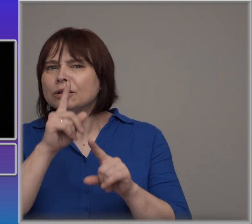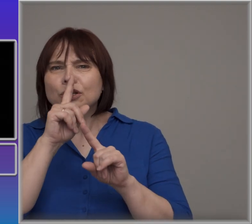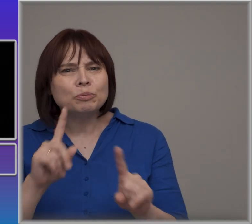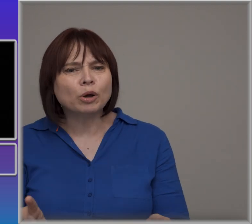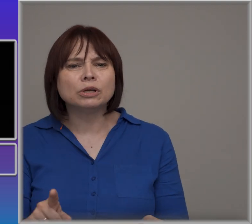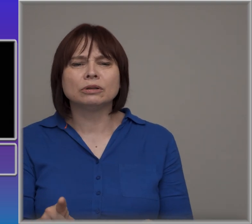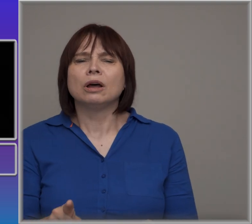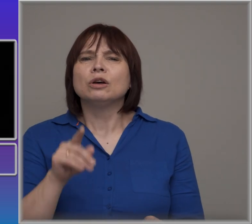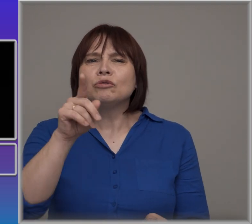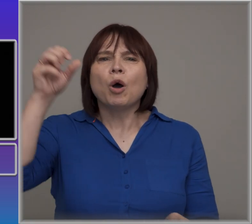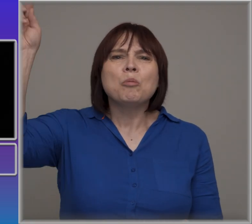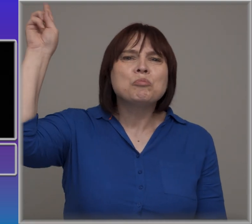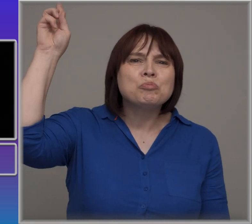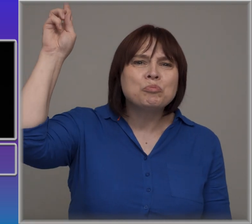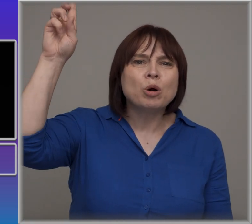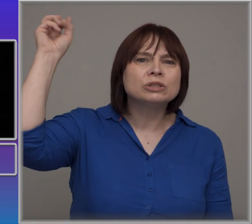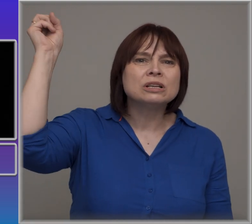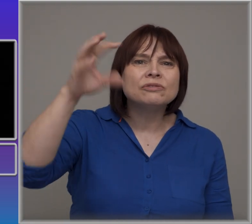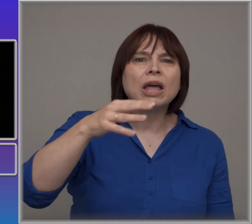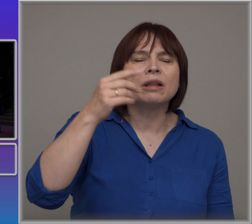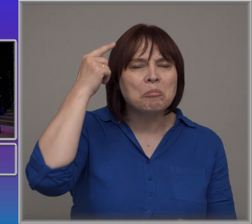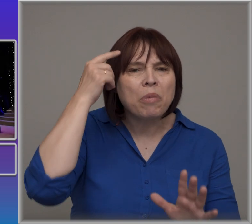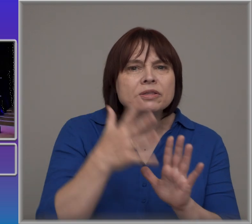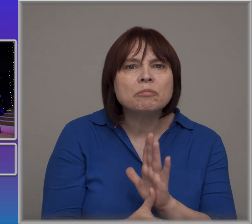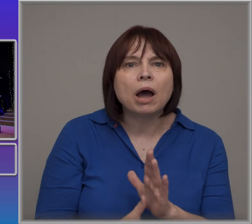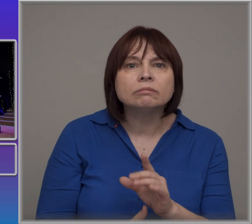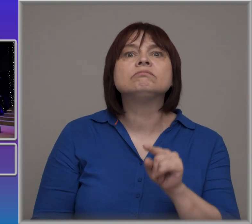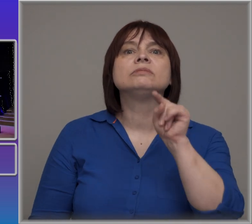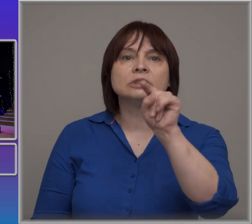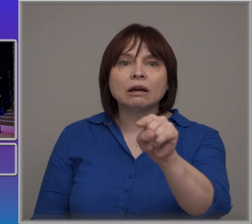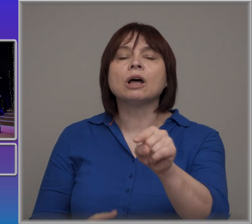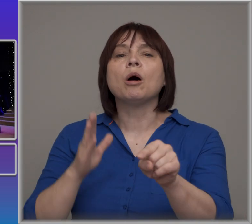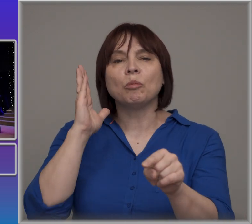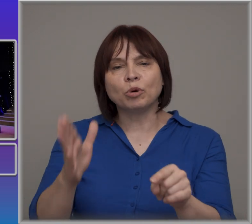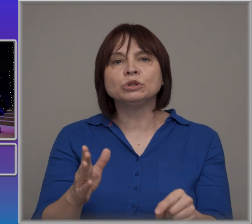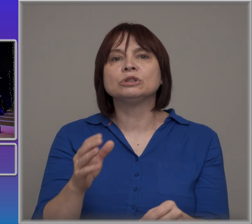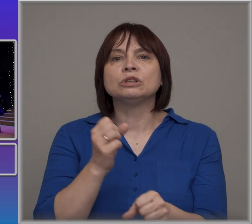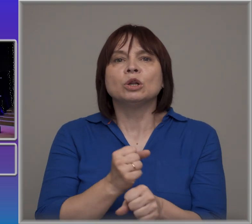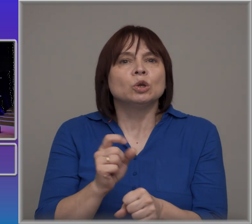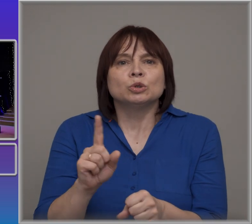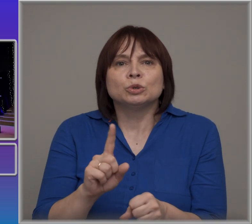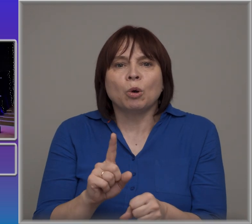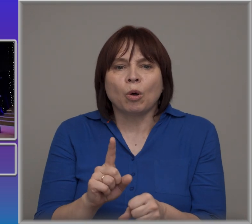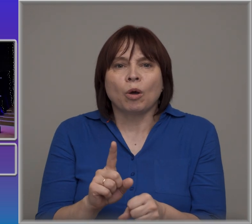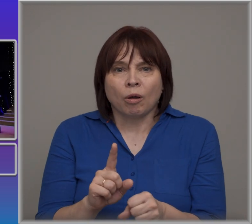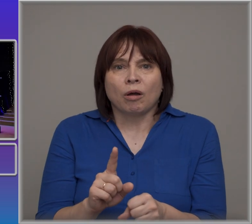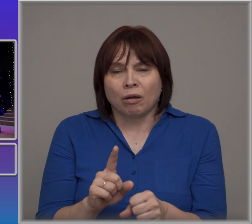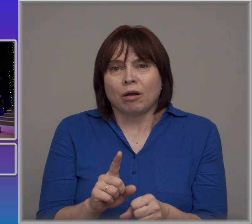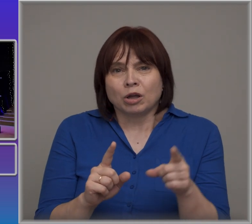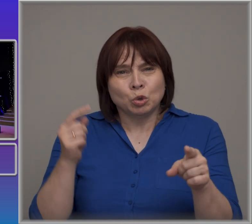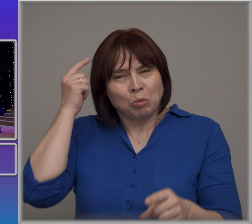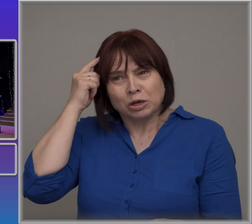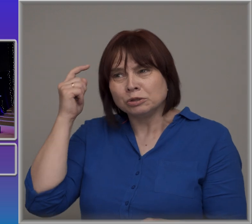Поэтому, драгоценные, только в свете Божьего Слова ты начинаешь понимать, насколько ты